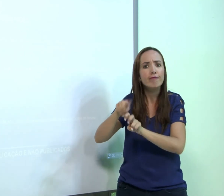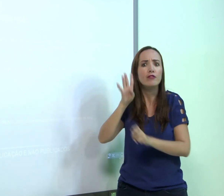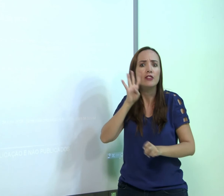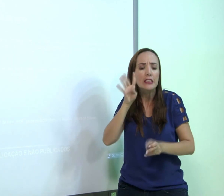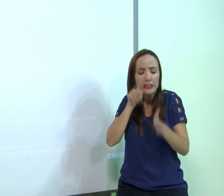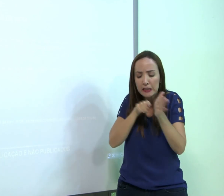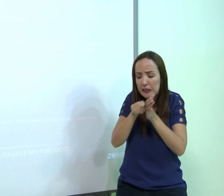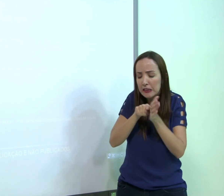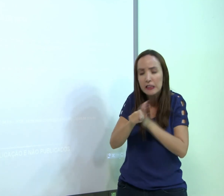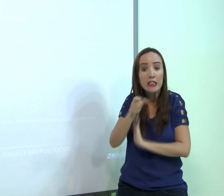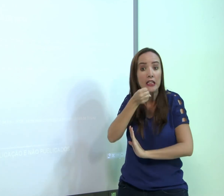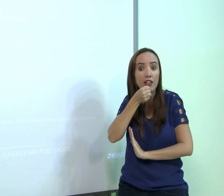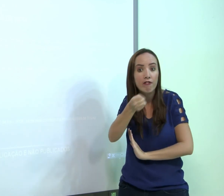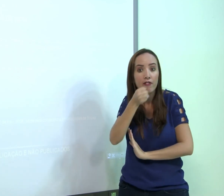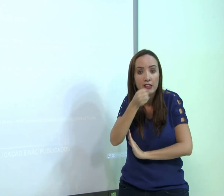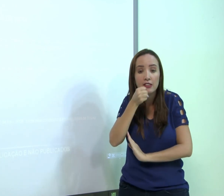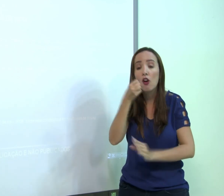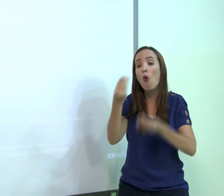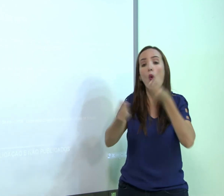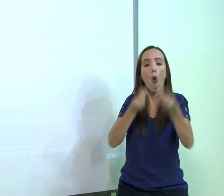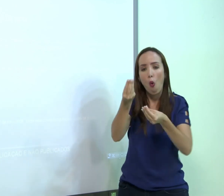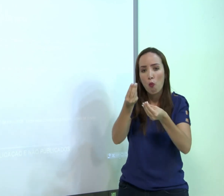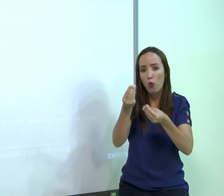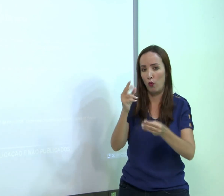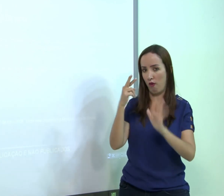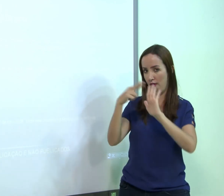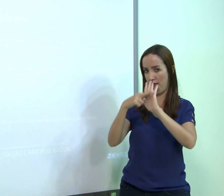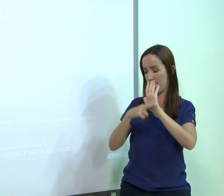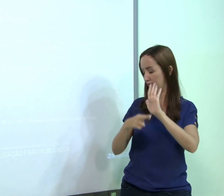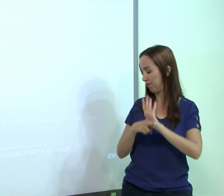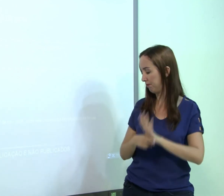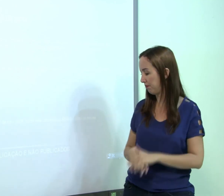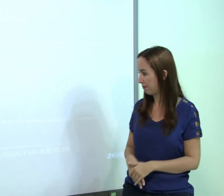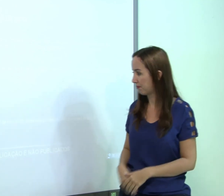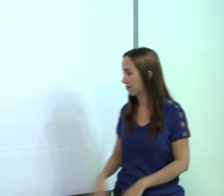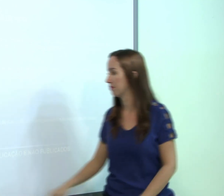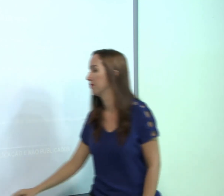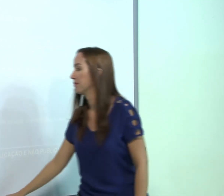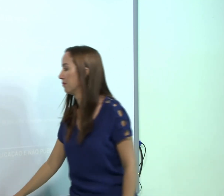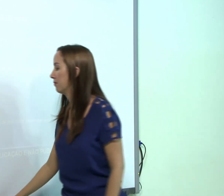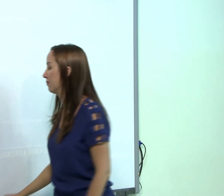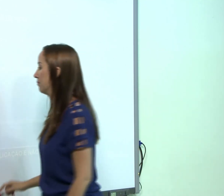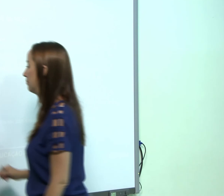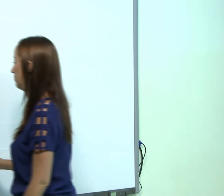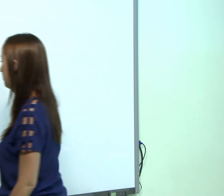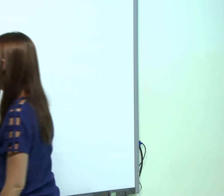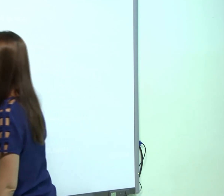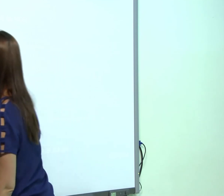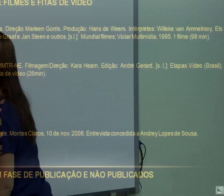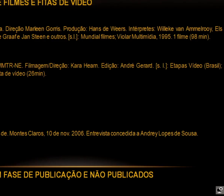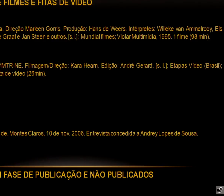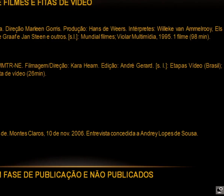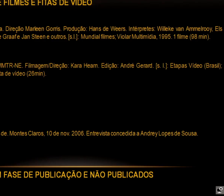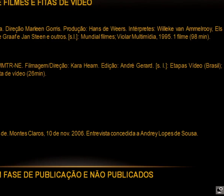Então, caso vocês façam uma entrevista e queira utilizá-la como citação,